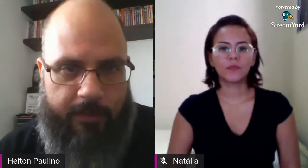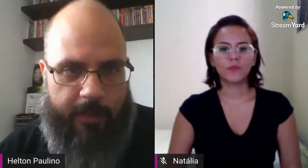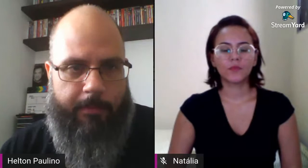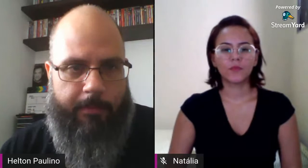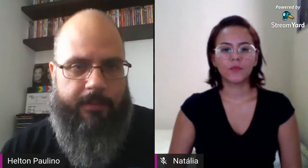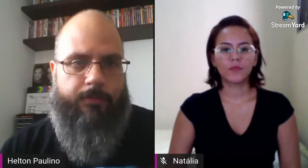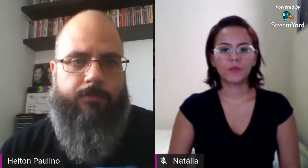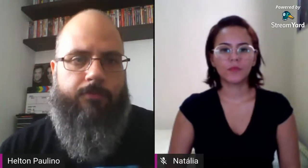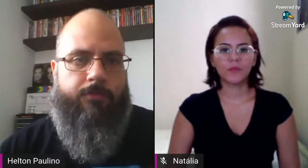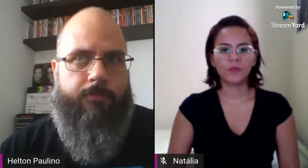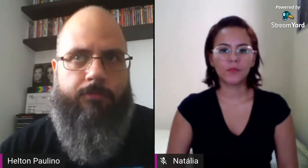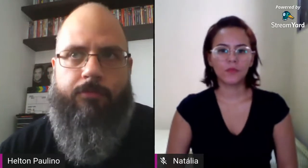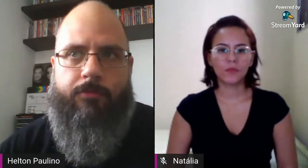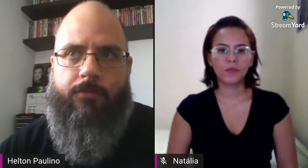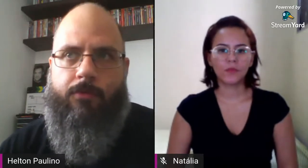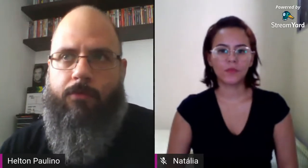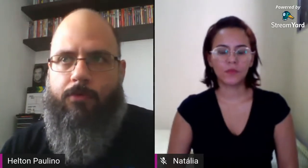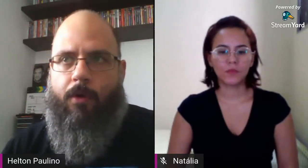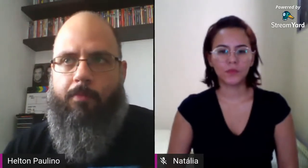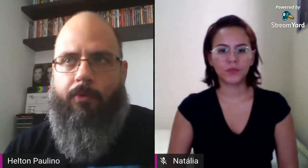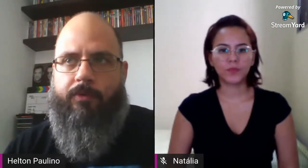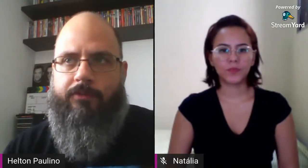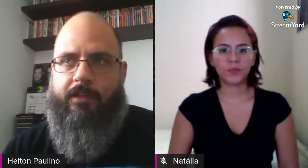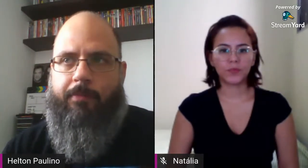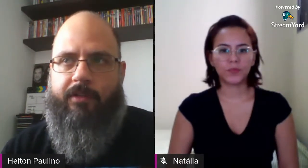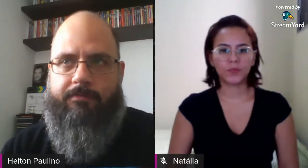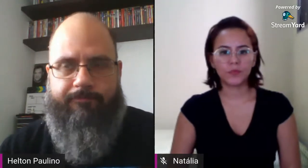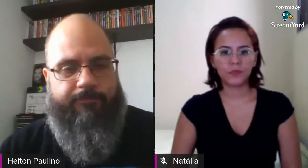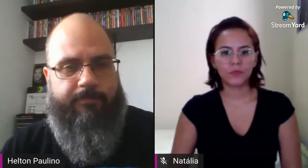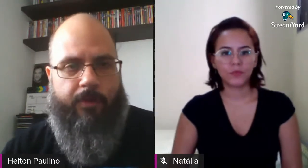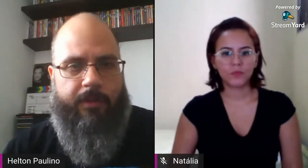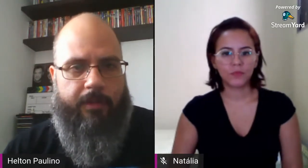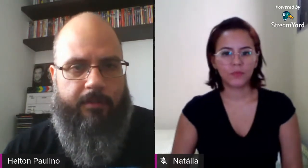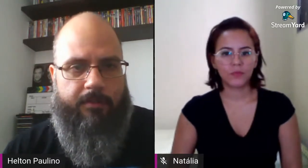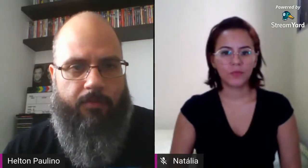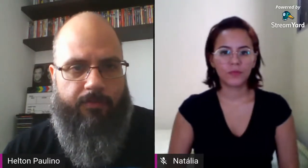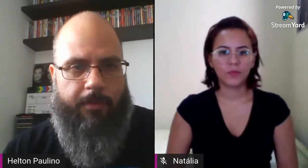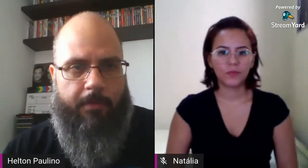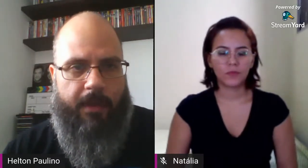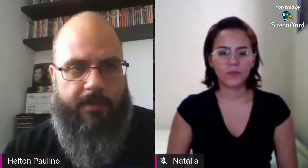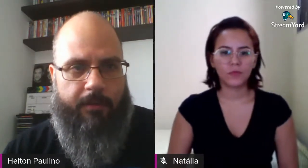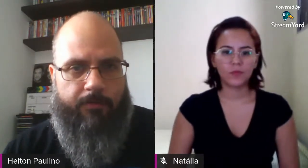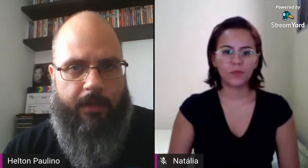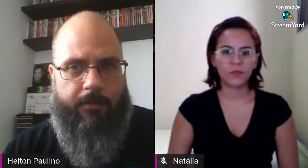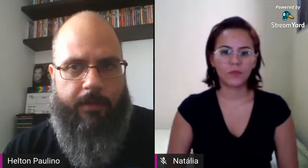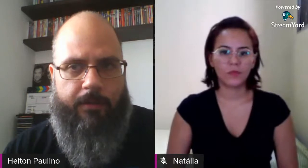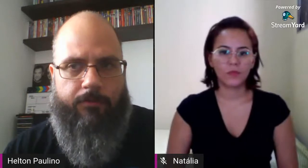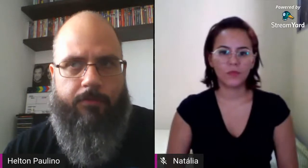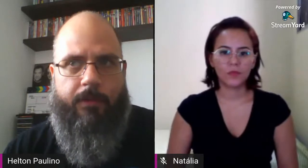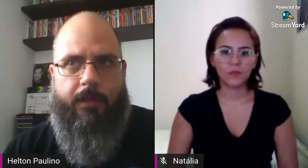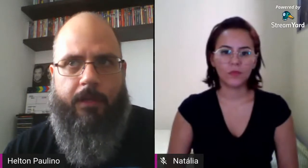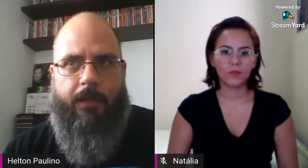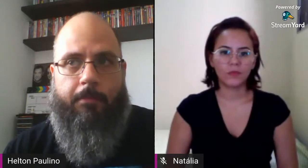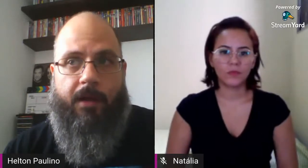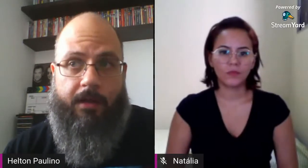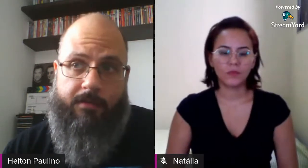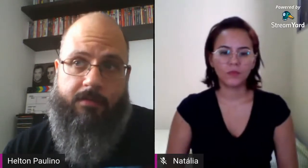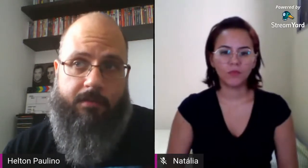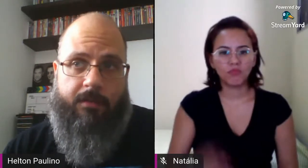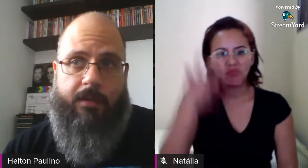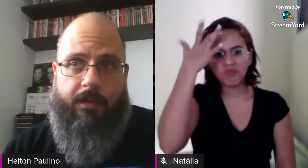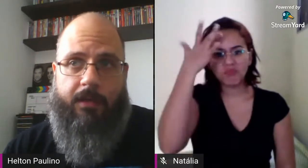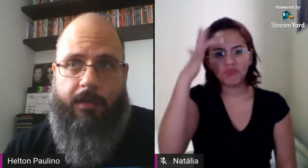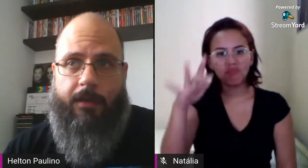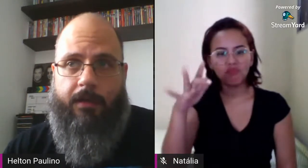não sei exatamente qual ponto a gente pode desenvolver mais relacionado a isso,